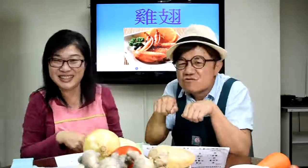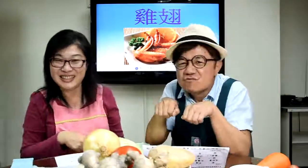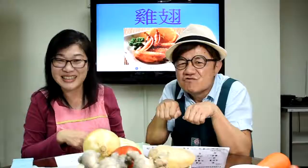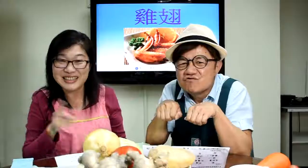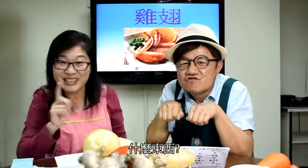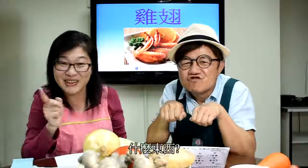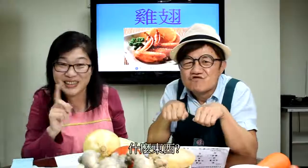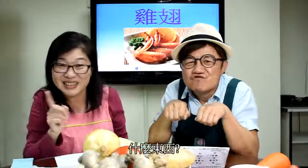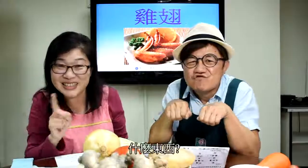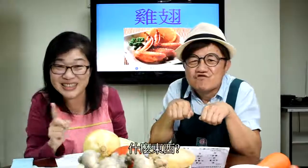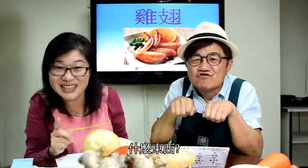什么东西？